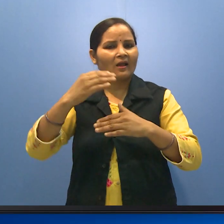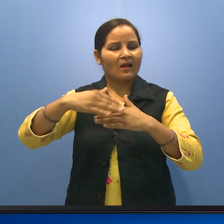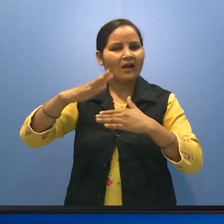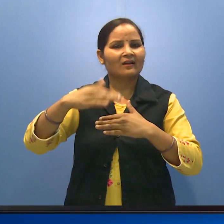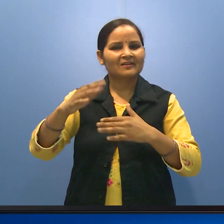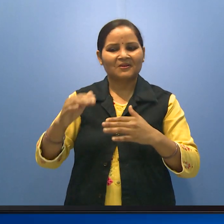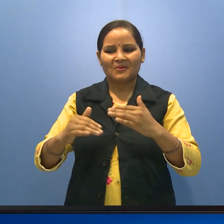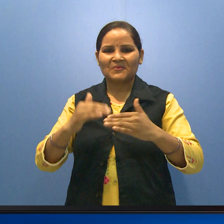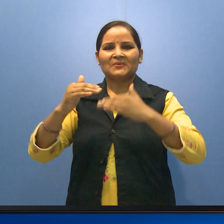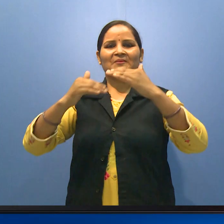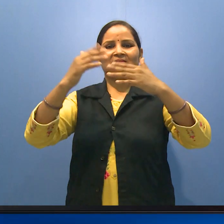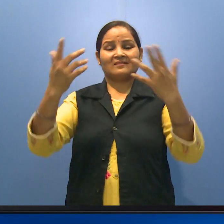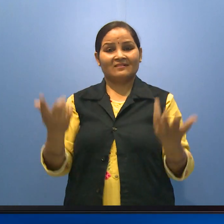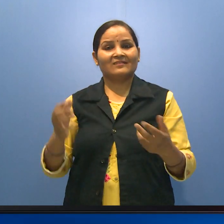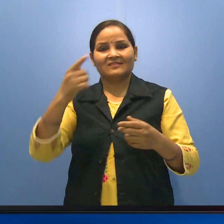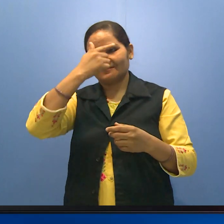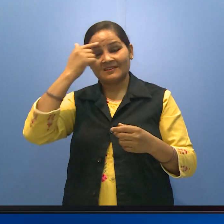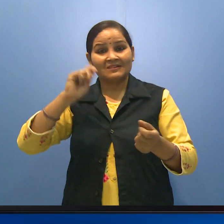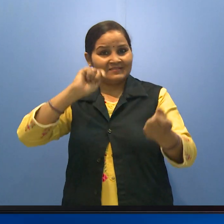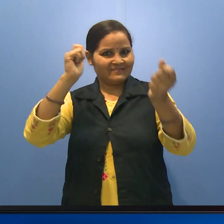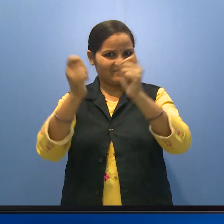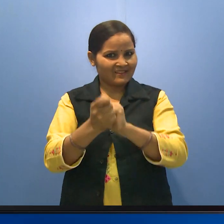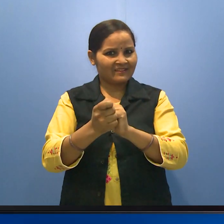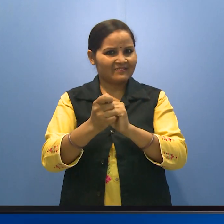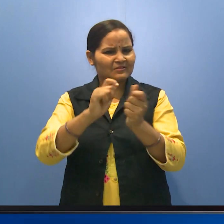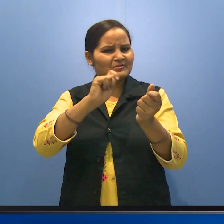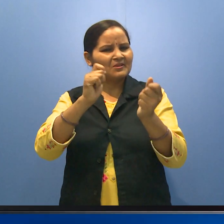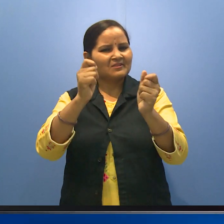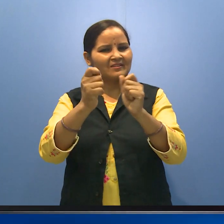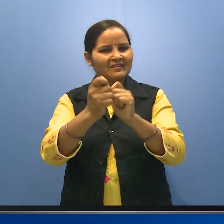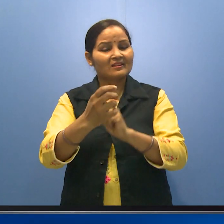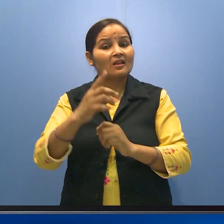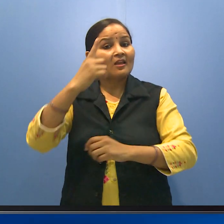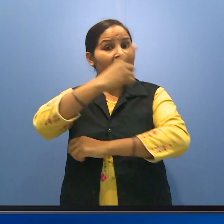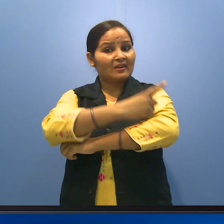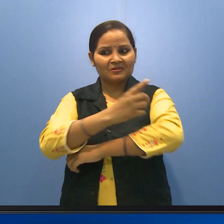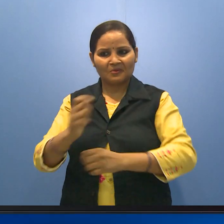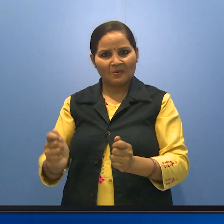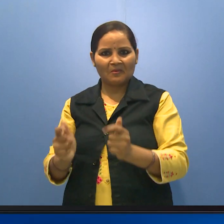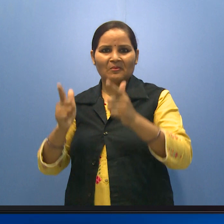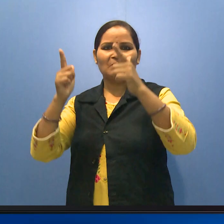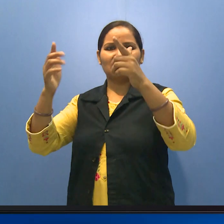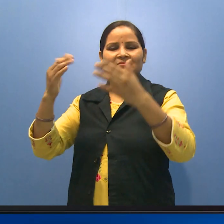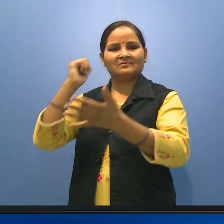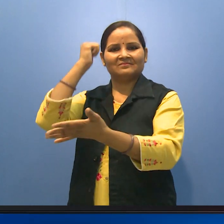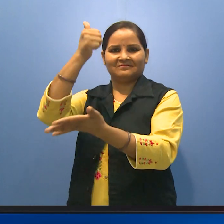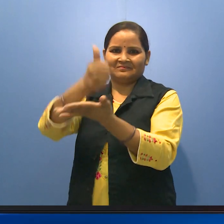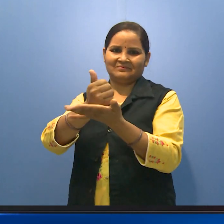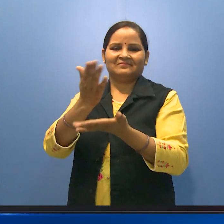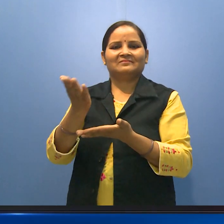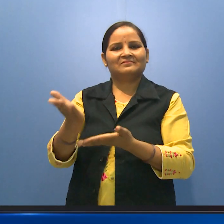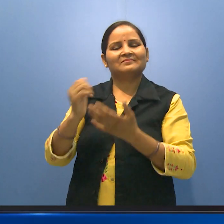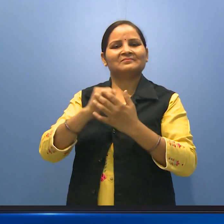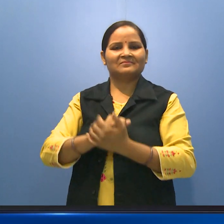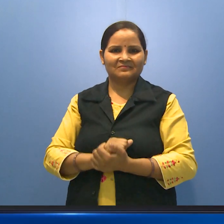मेहनत रंग लाई और उसका भाग्य बदलने लगा और एक दिन वो बहुत अच्छे स्थान पर